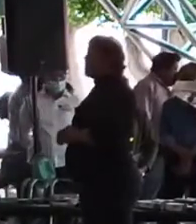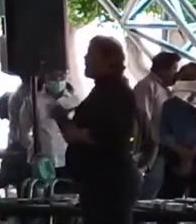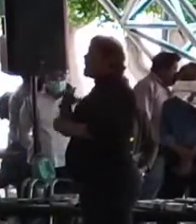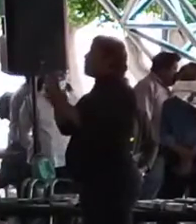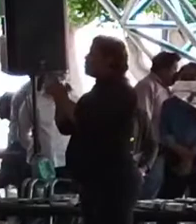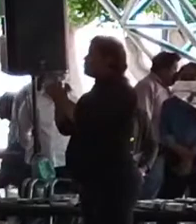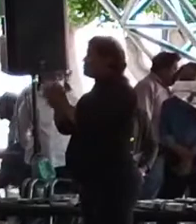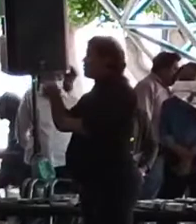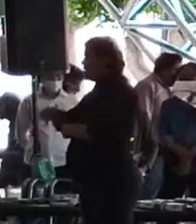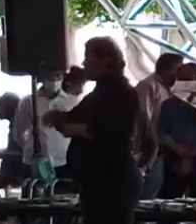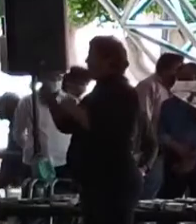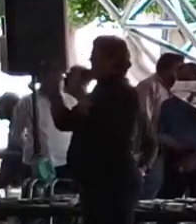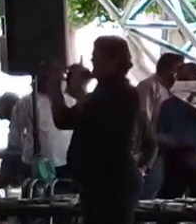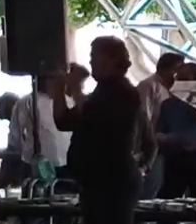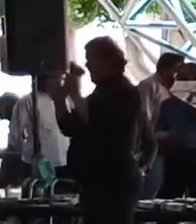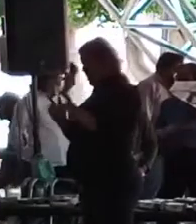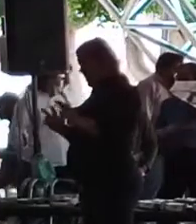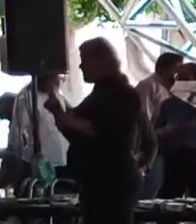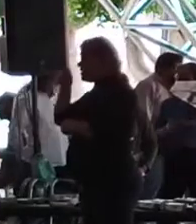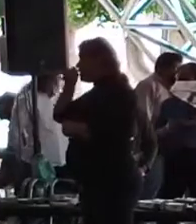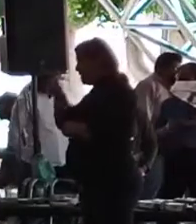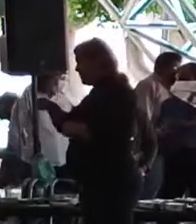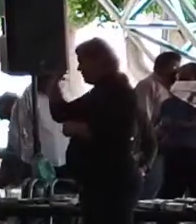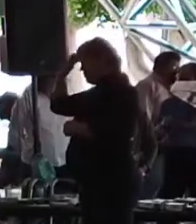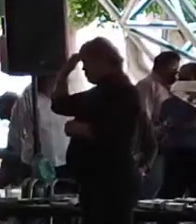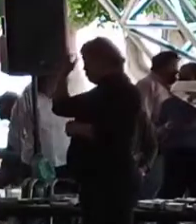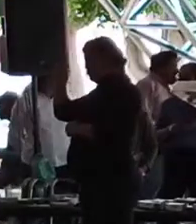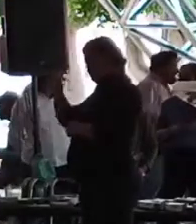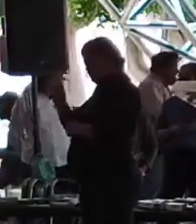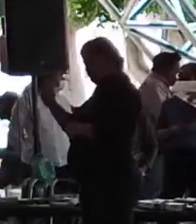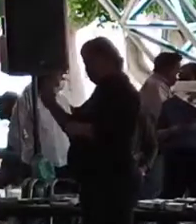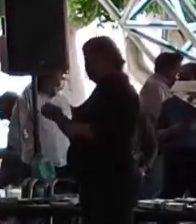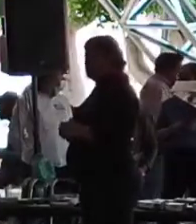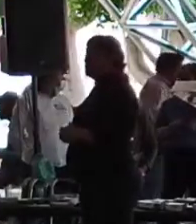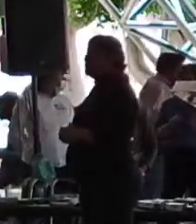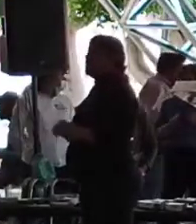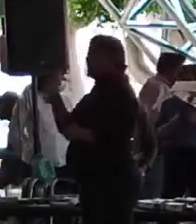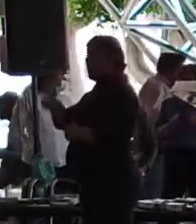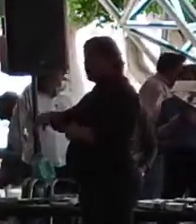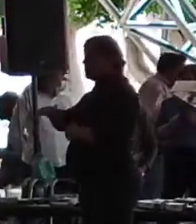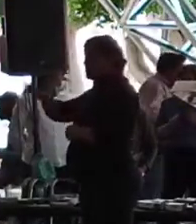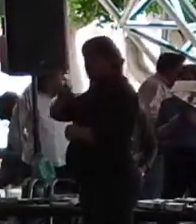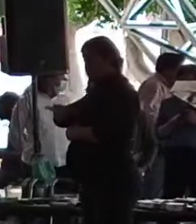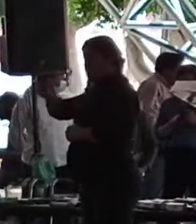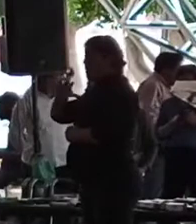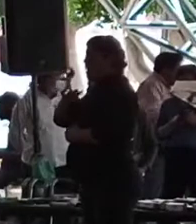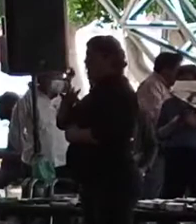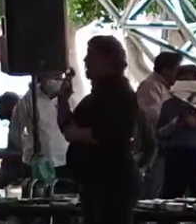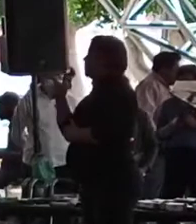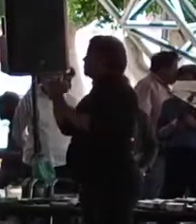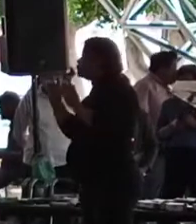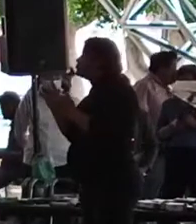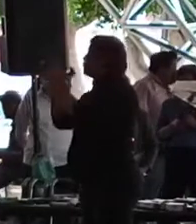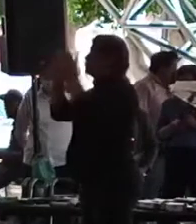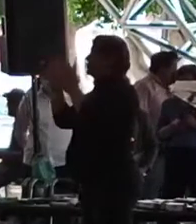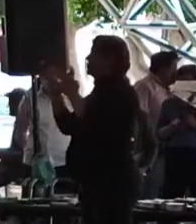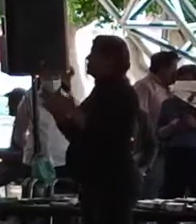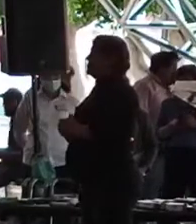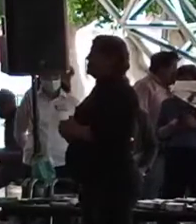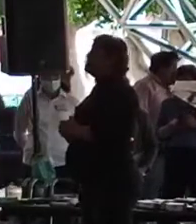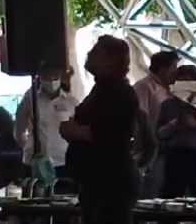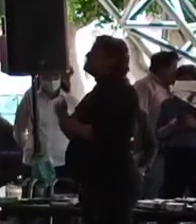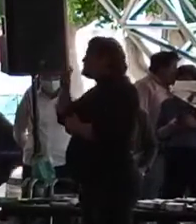de verano también en el zoológico, que aquí en donde estamos va a haber unas sorpresas